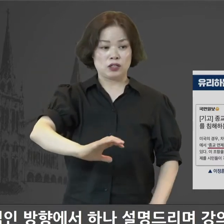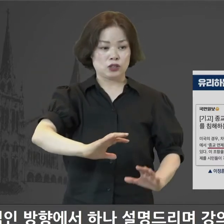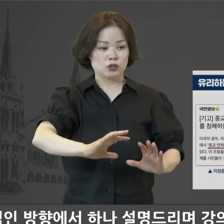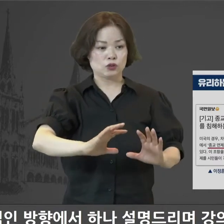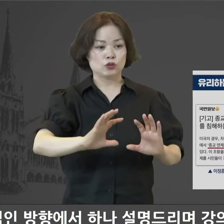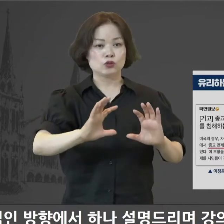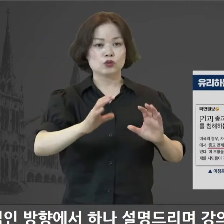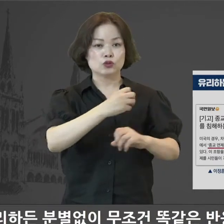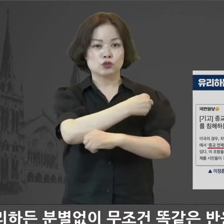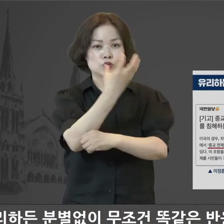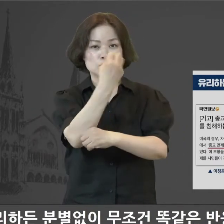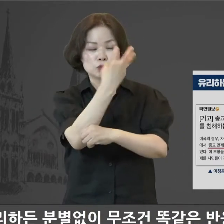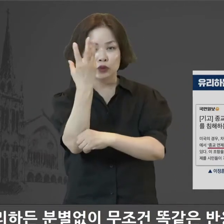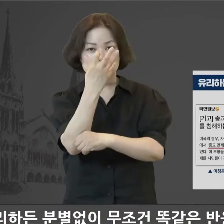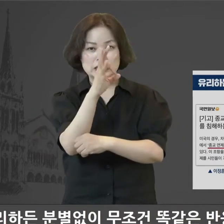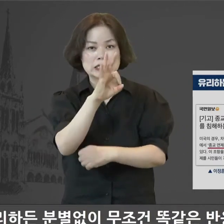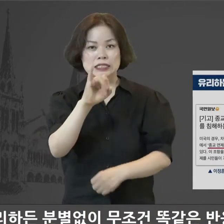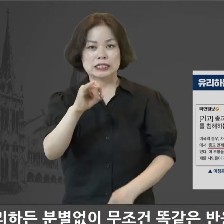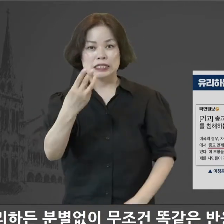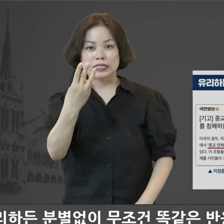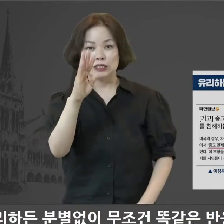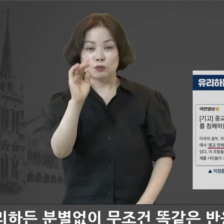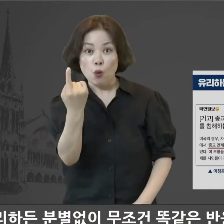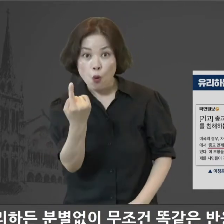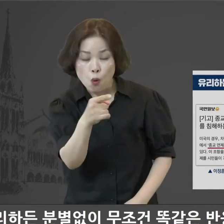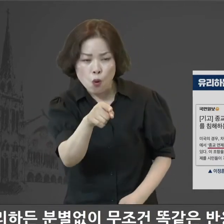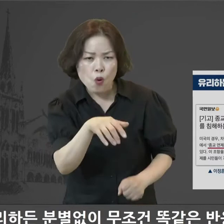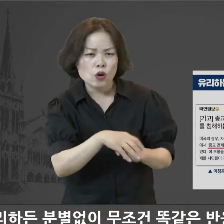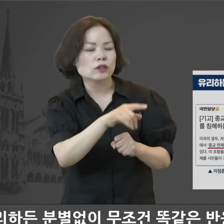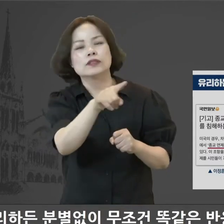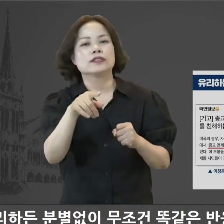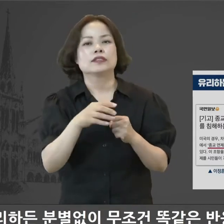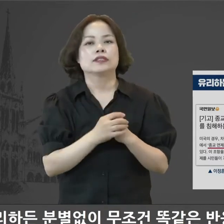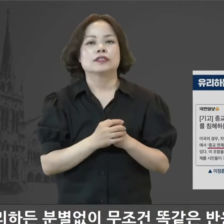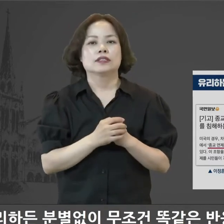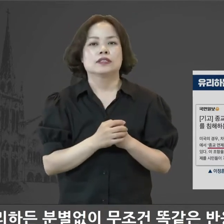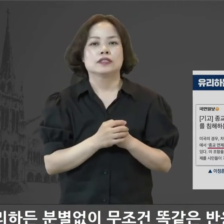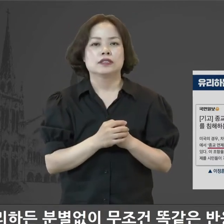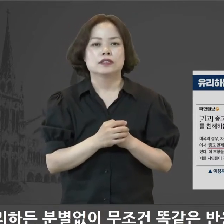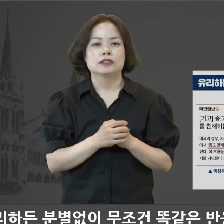국민일보의 기고 글은 제가 쓴 건데, 종교 사상 양심 학문의 자유를